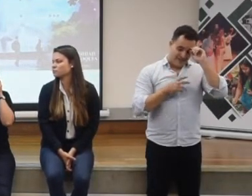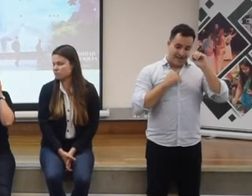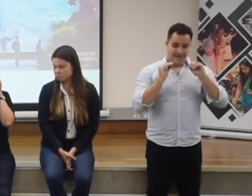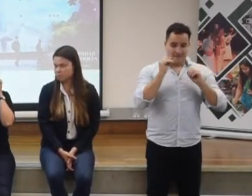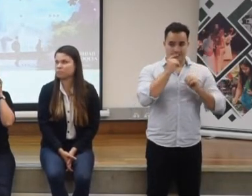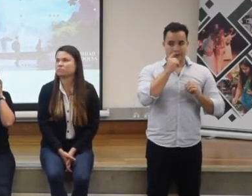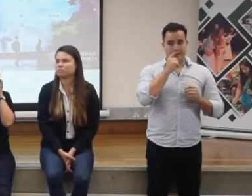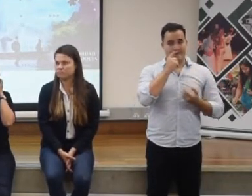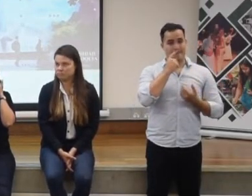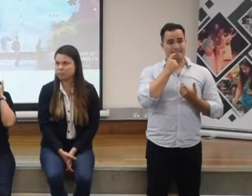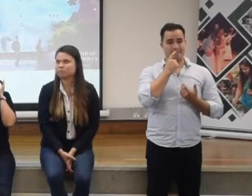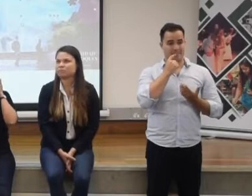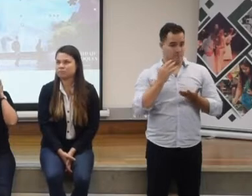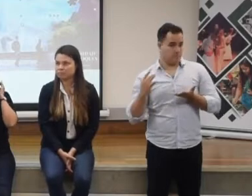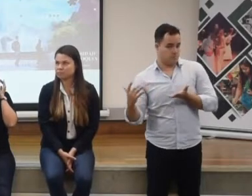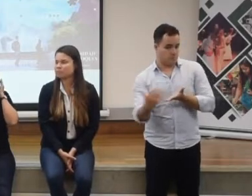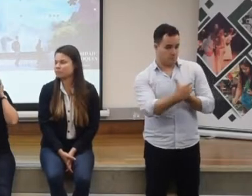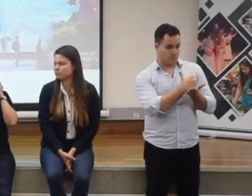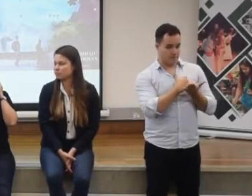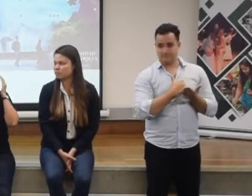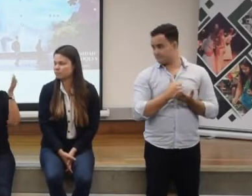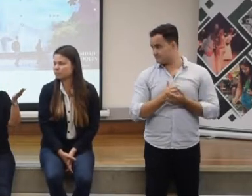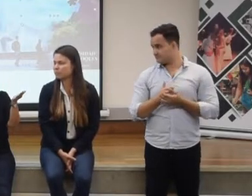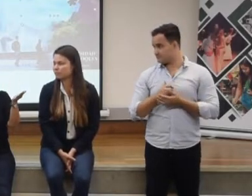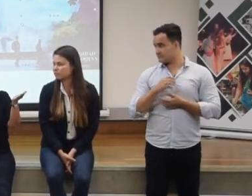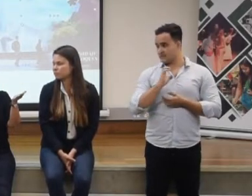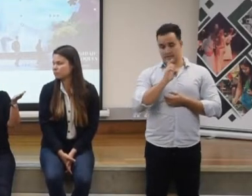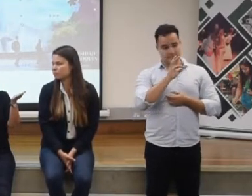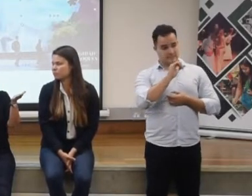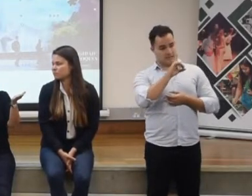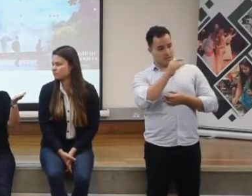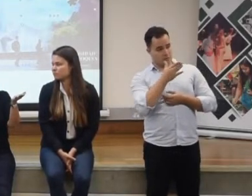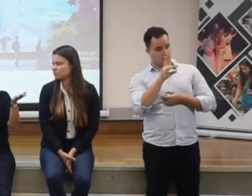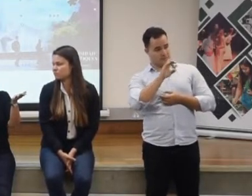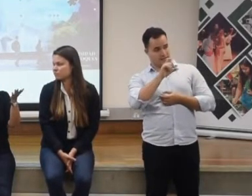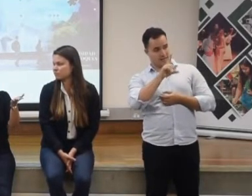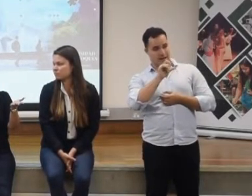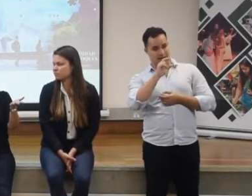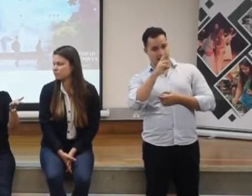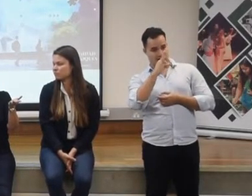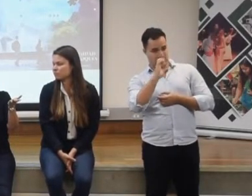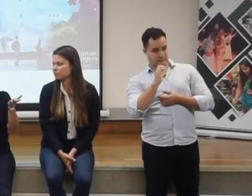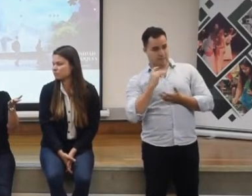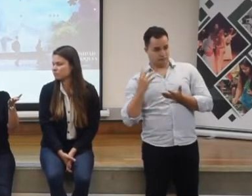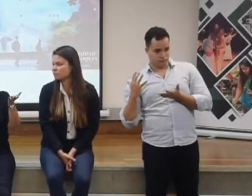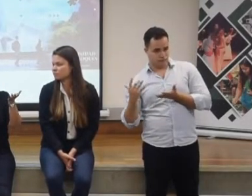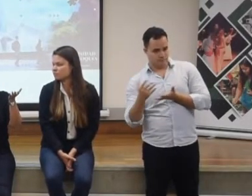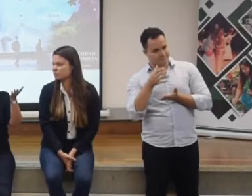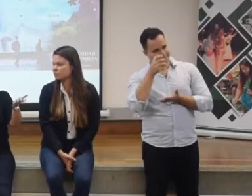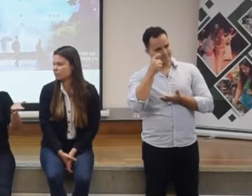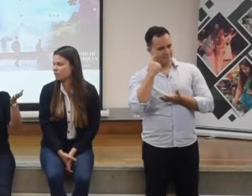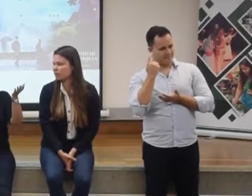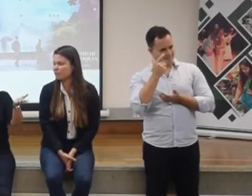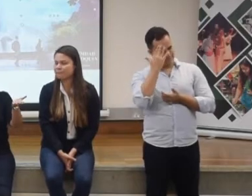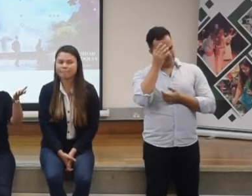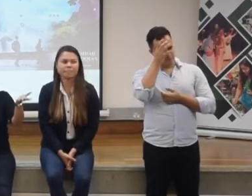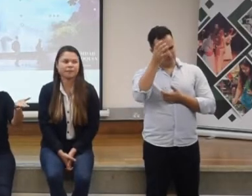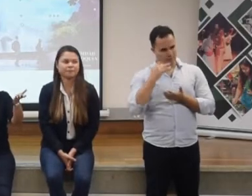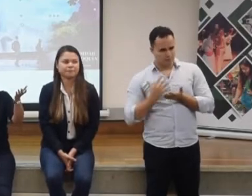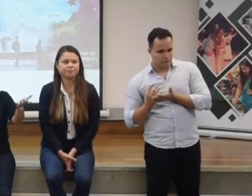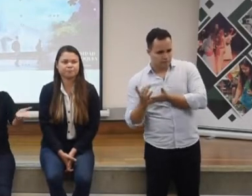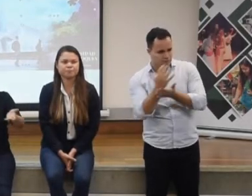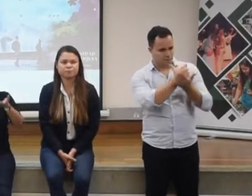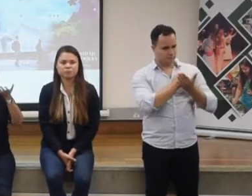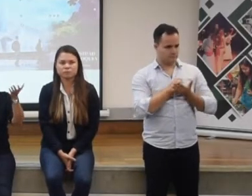arte. ¿Qué pasa? Hay estados del arte donde hay compañeros que han